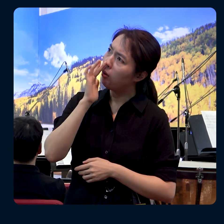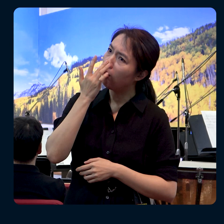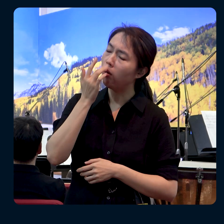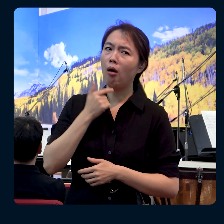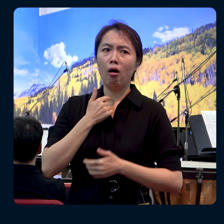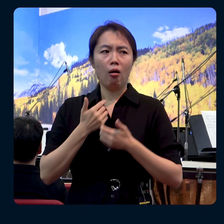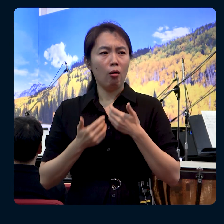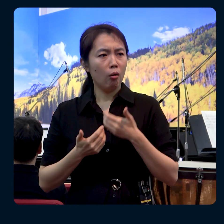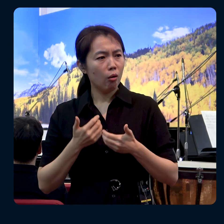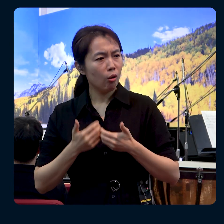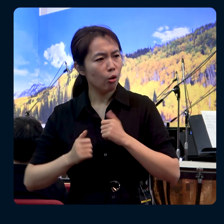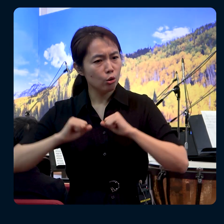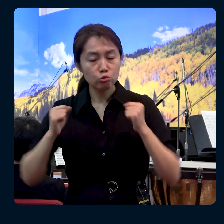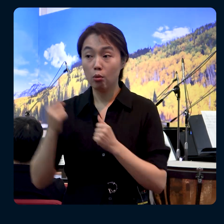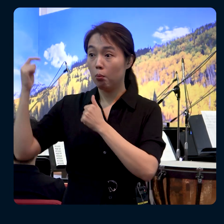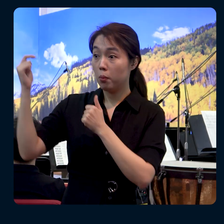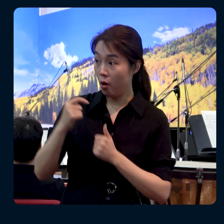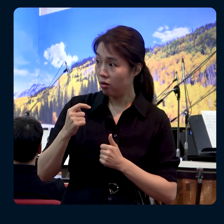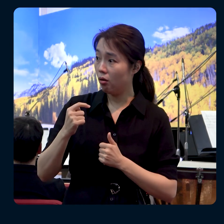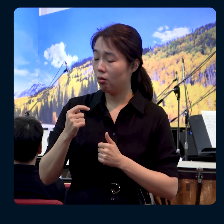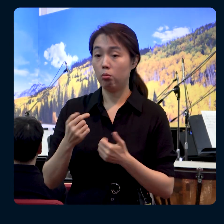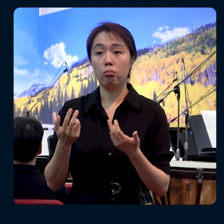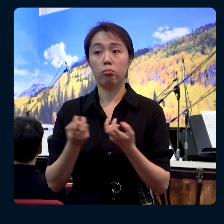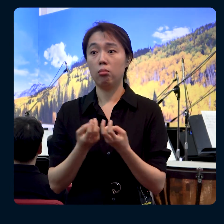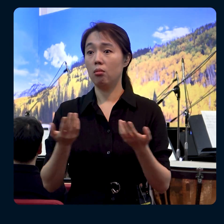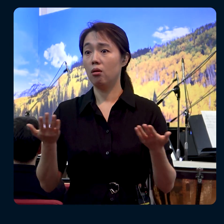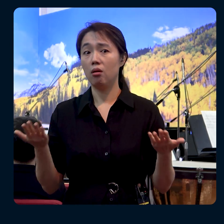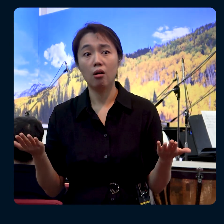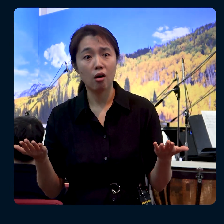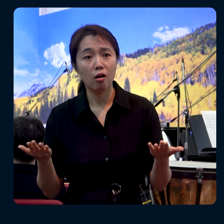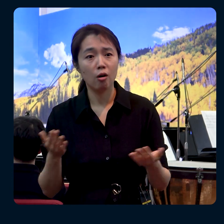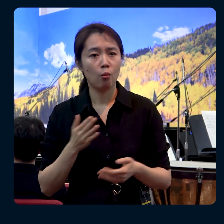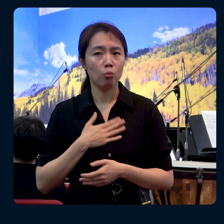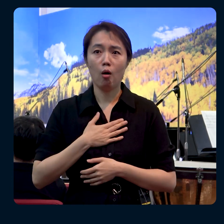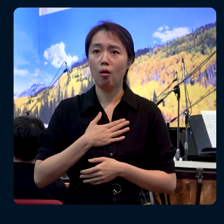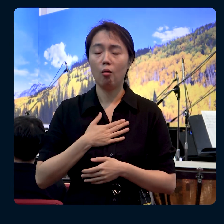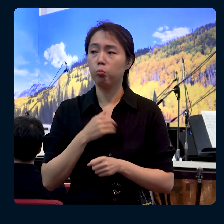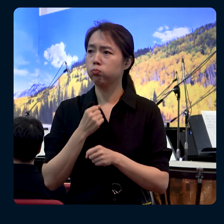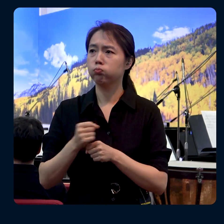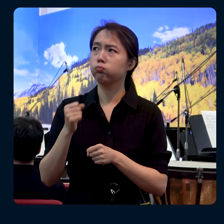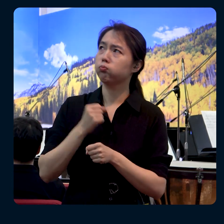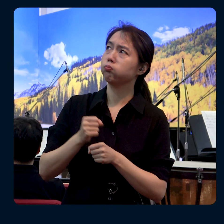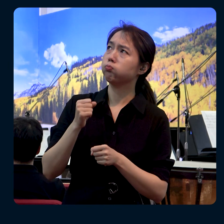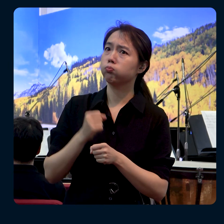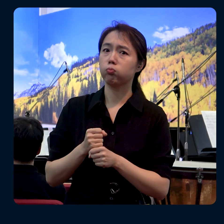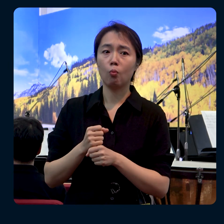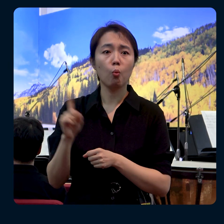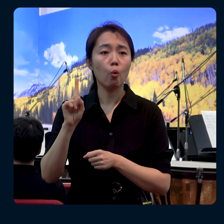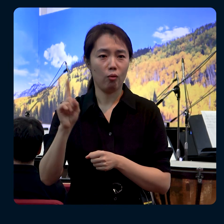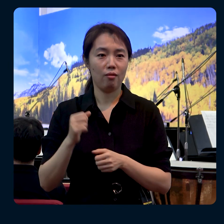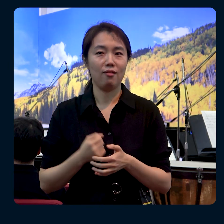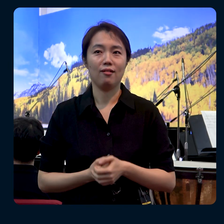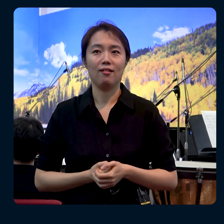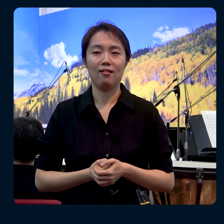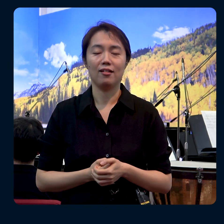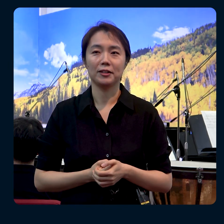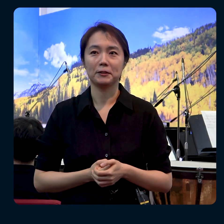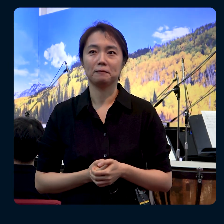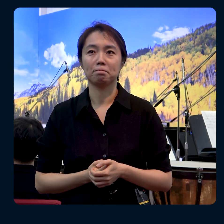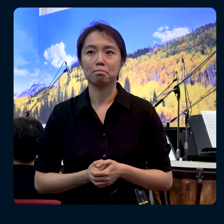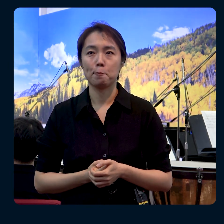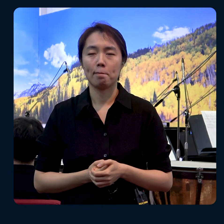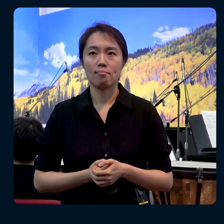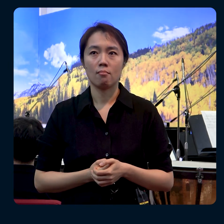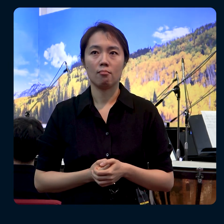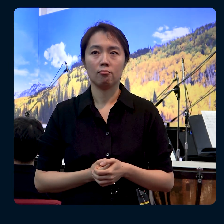그런데 이해가 안 되는데, 정말 어떻게 납득이 안 되는데 하라고 하시니까. 자,